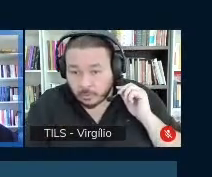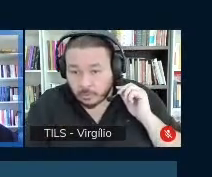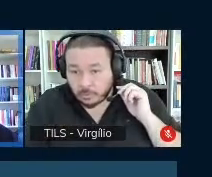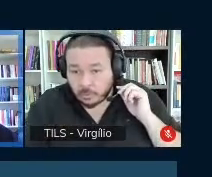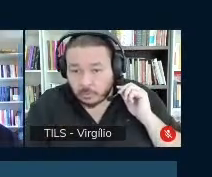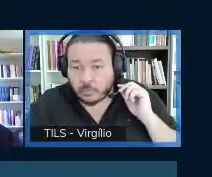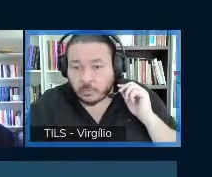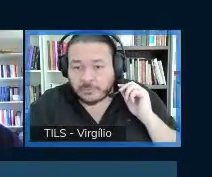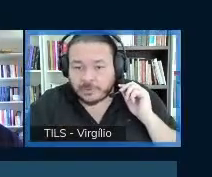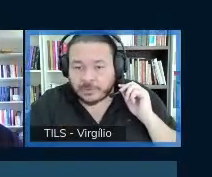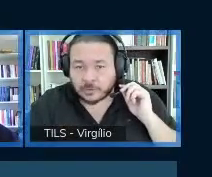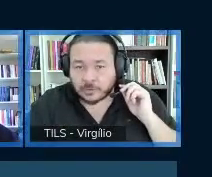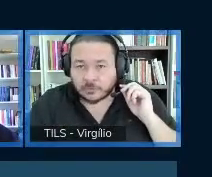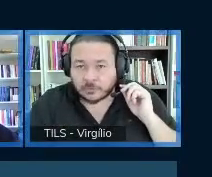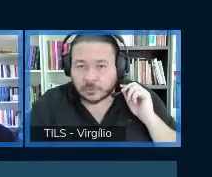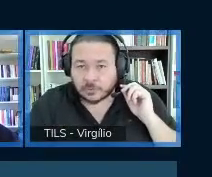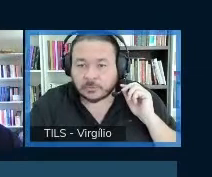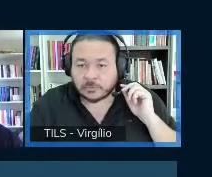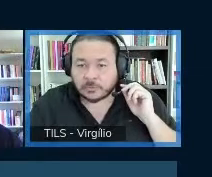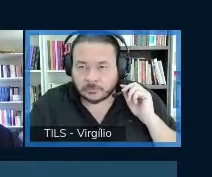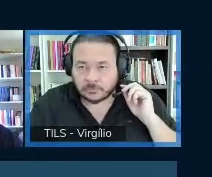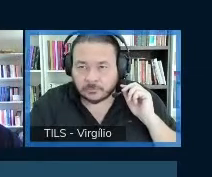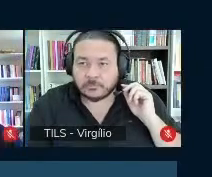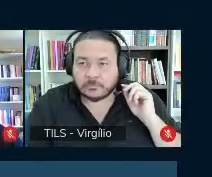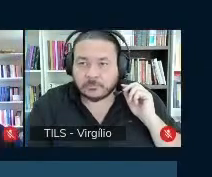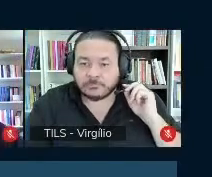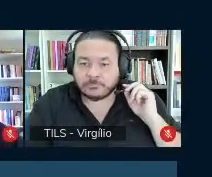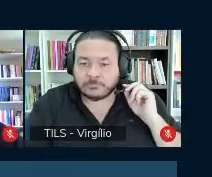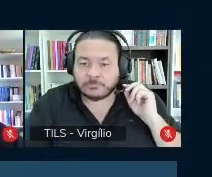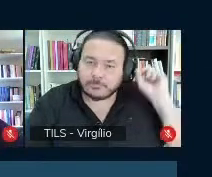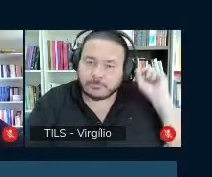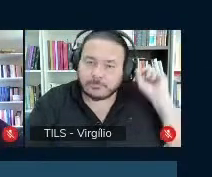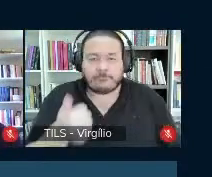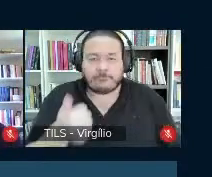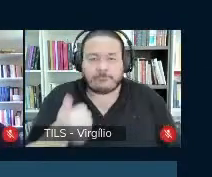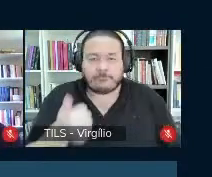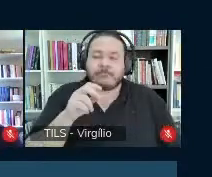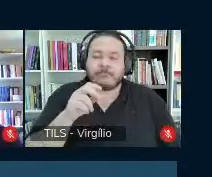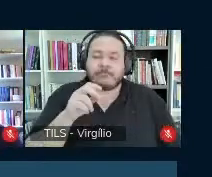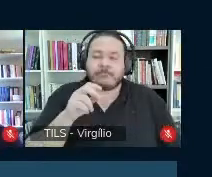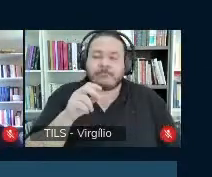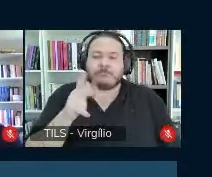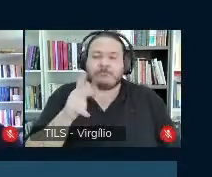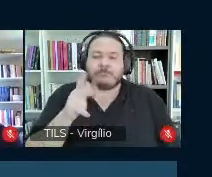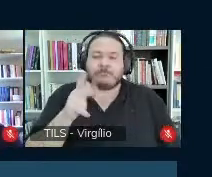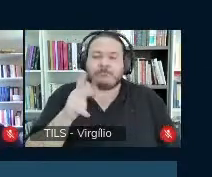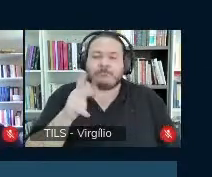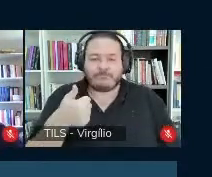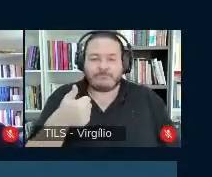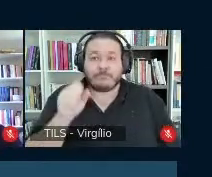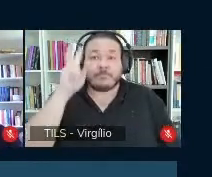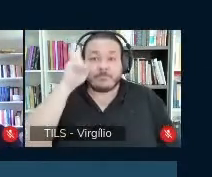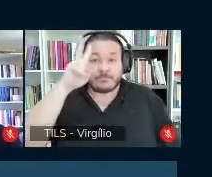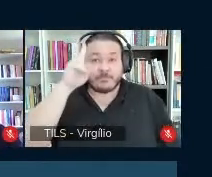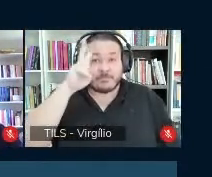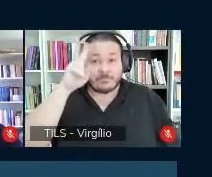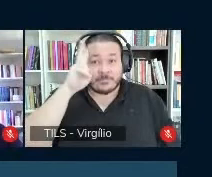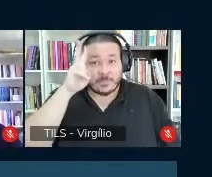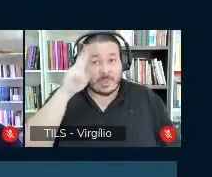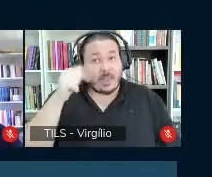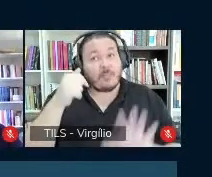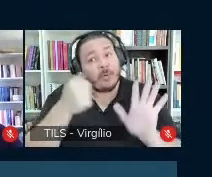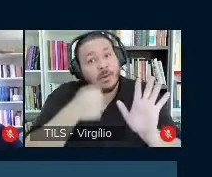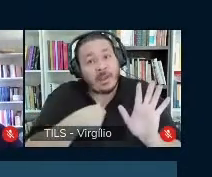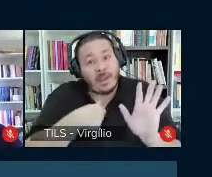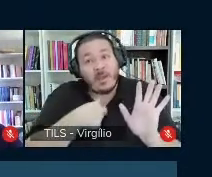Da UFRJ, professor. UFRJ, Universidade professor. Federal do Rio de Janeiro. Ok, me lembro. Eu que não ia falar sem